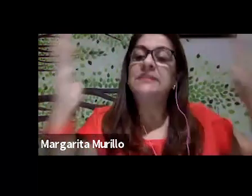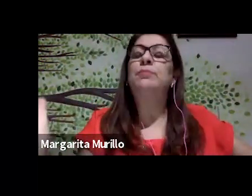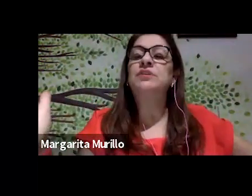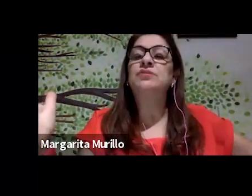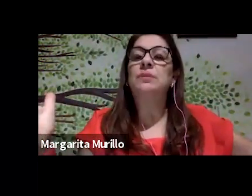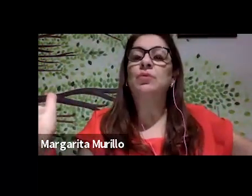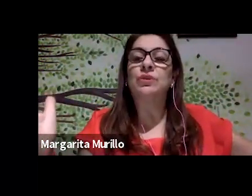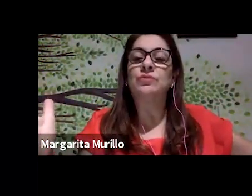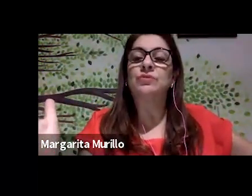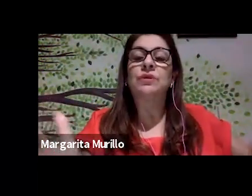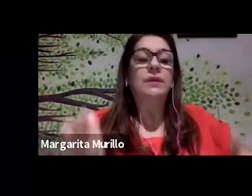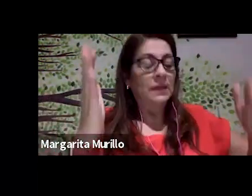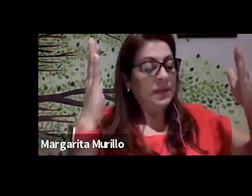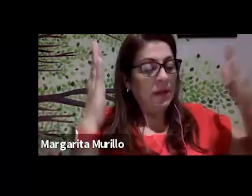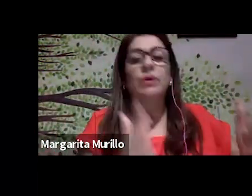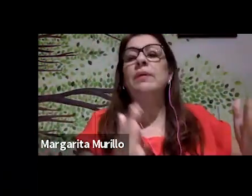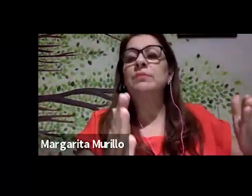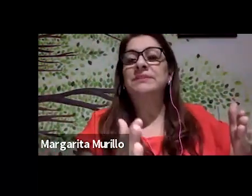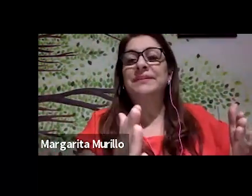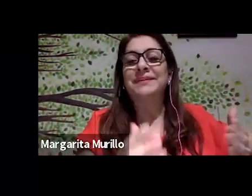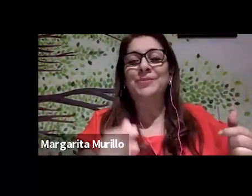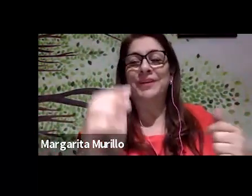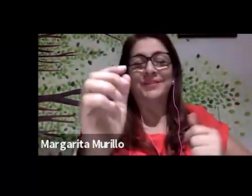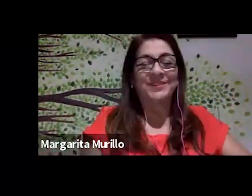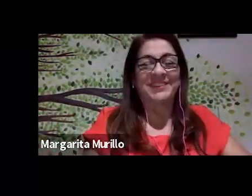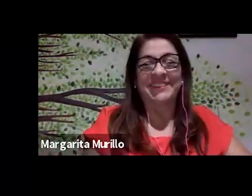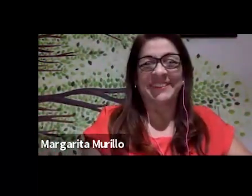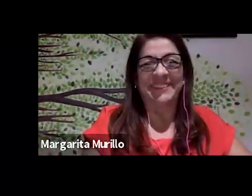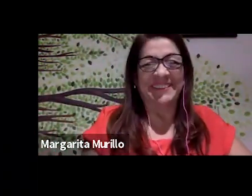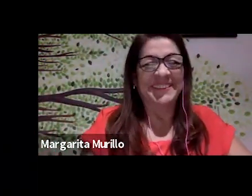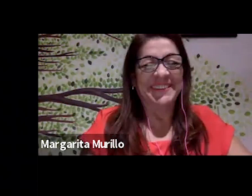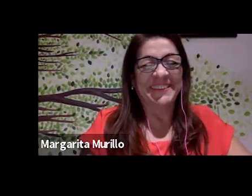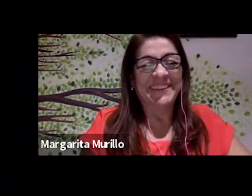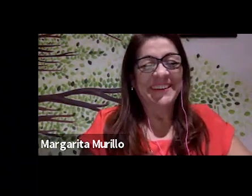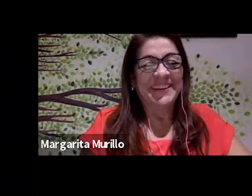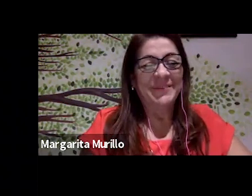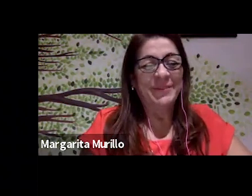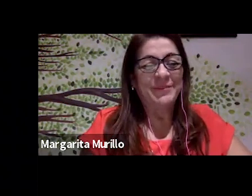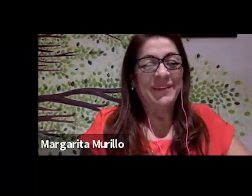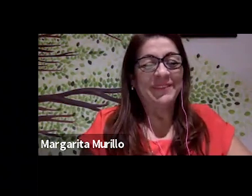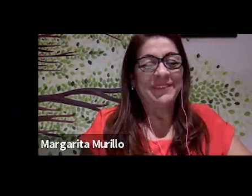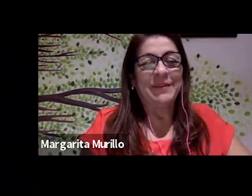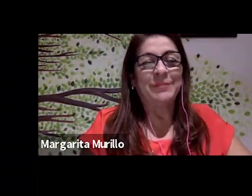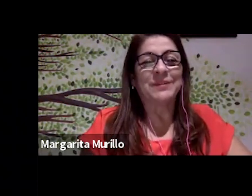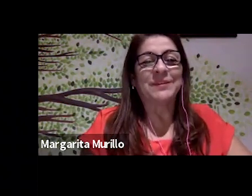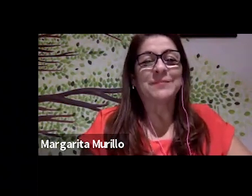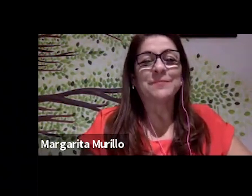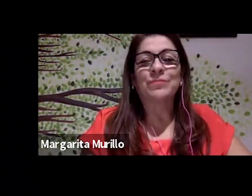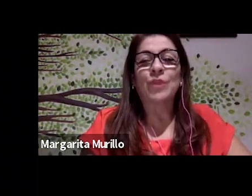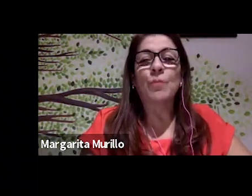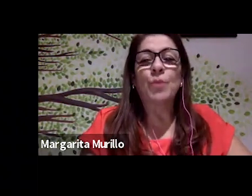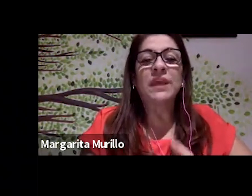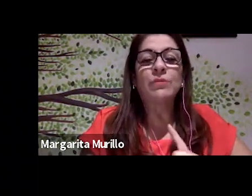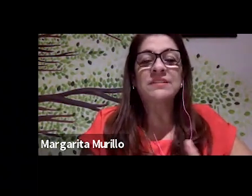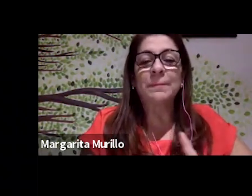60% estamos jodidos y ahora vamos a tratar de curarnos muy bien Vamos a ver